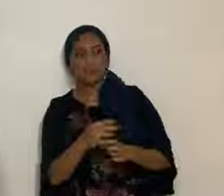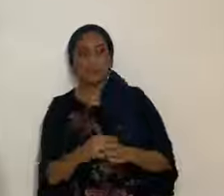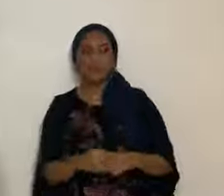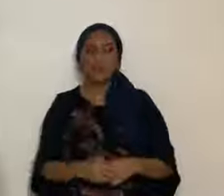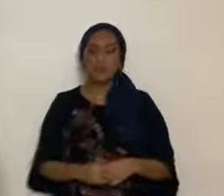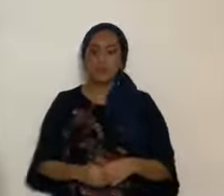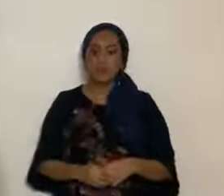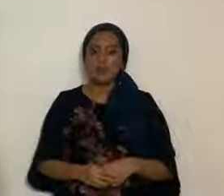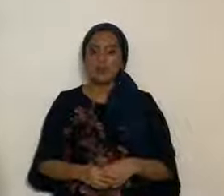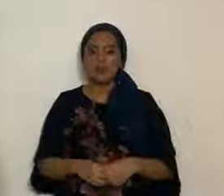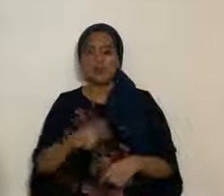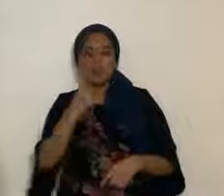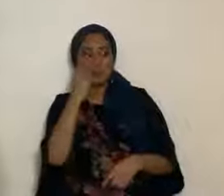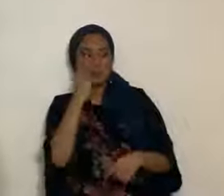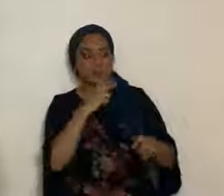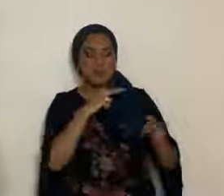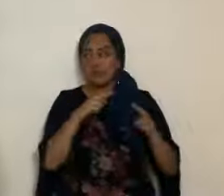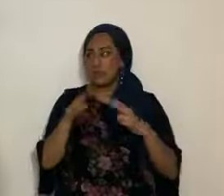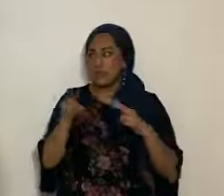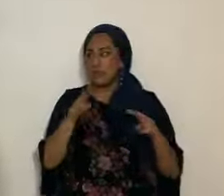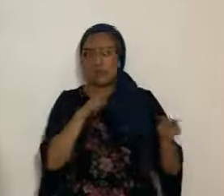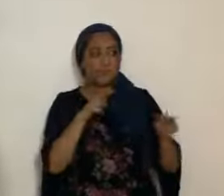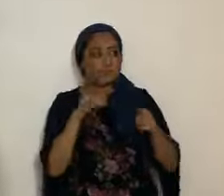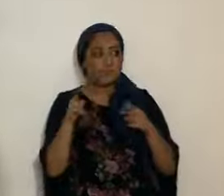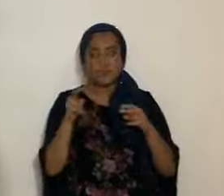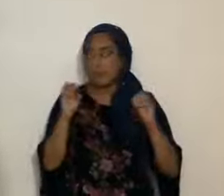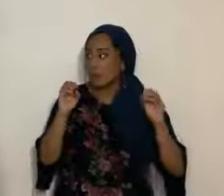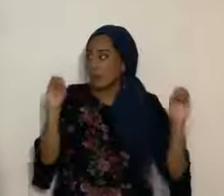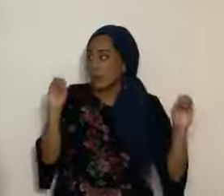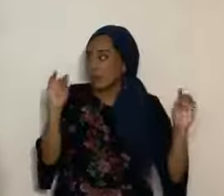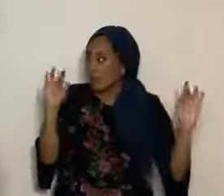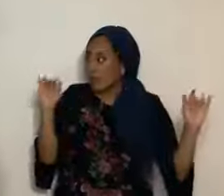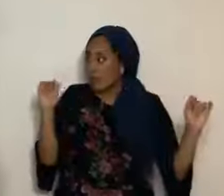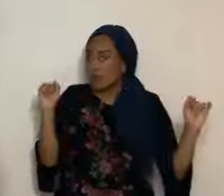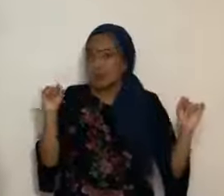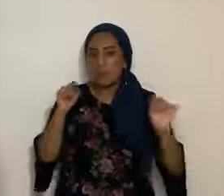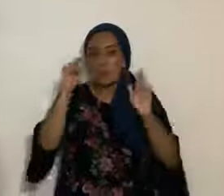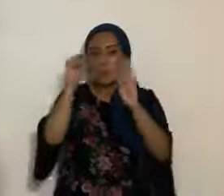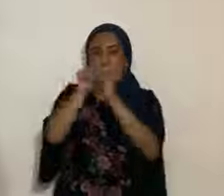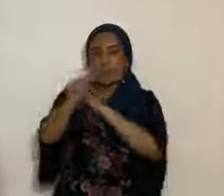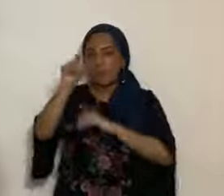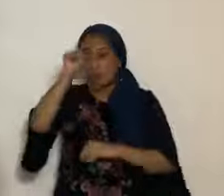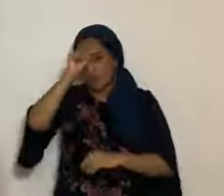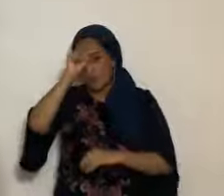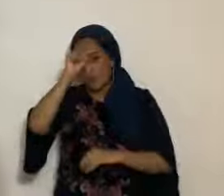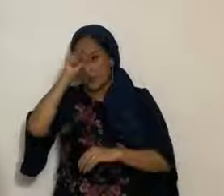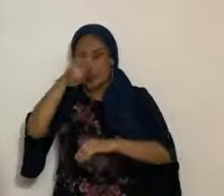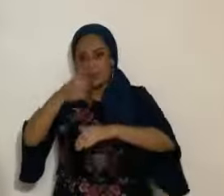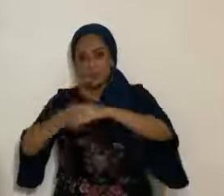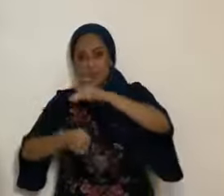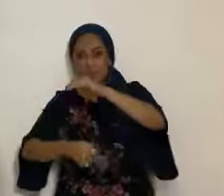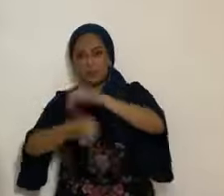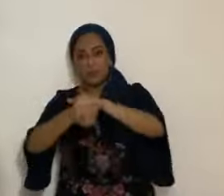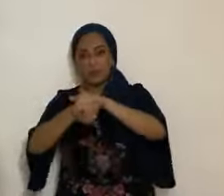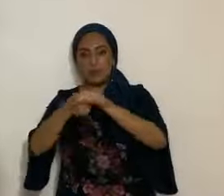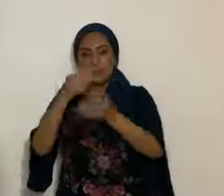Entonces miró a todas partes, y viendo que no parecía nadie, mató al egipcio y lo escondió en la arena. Y